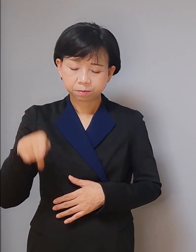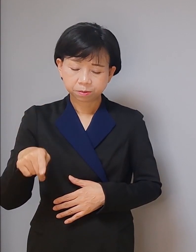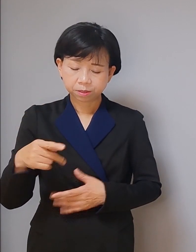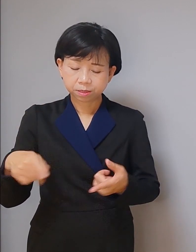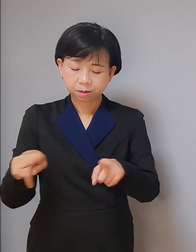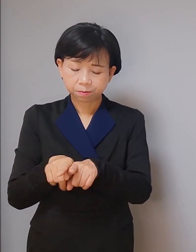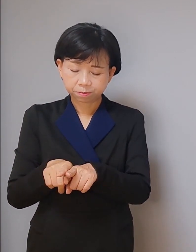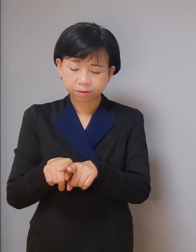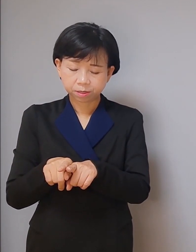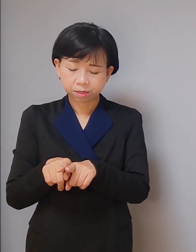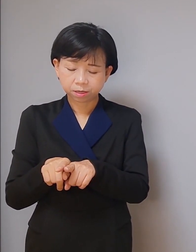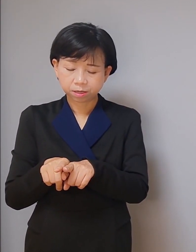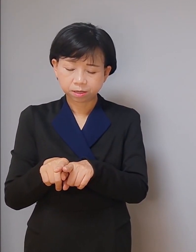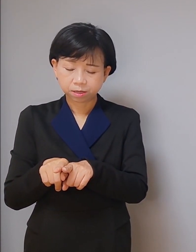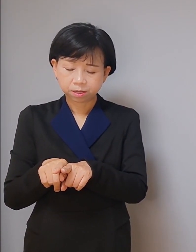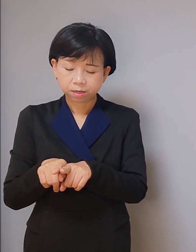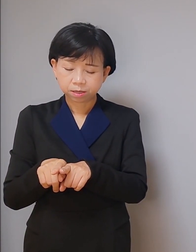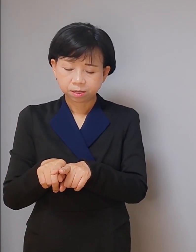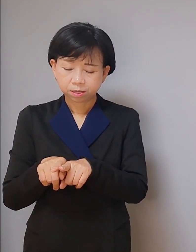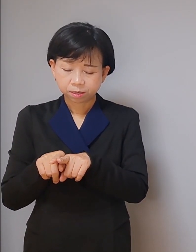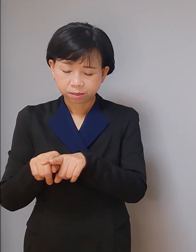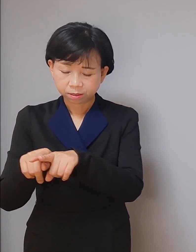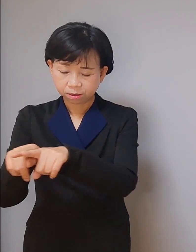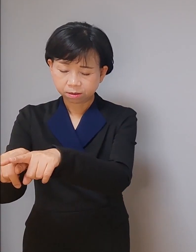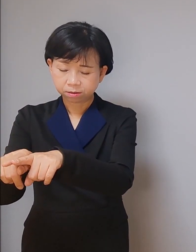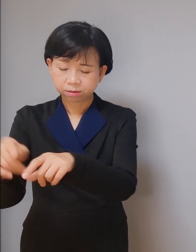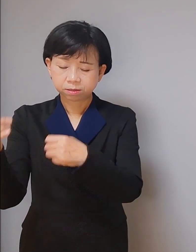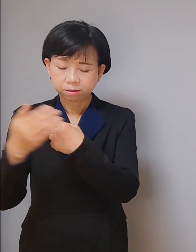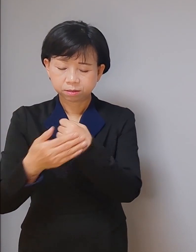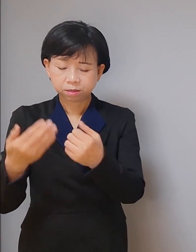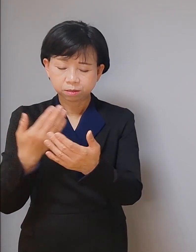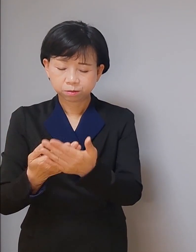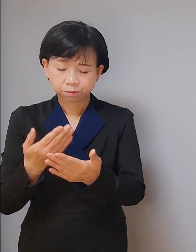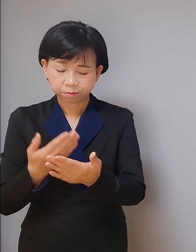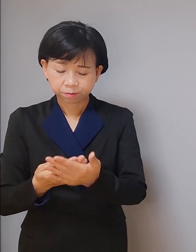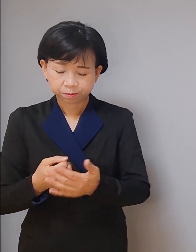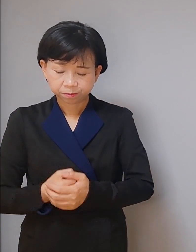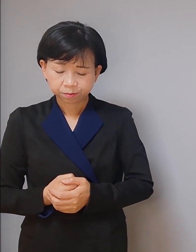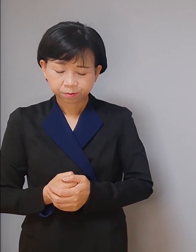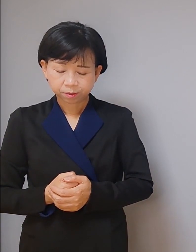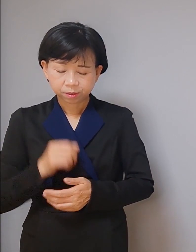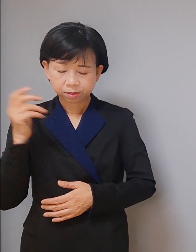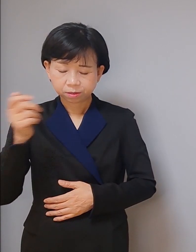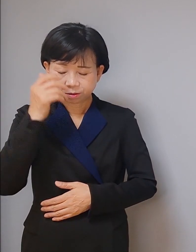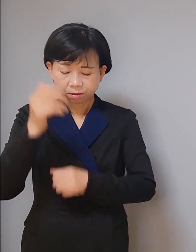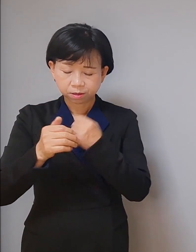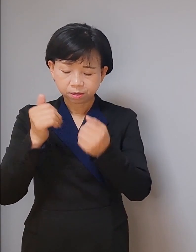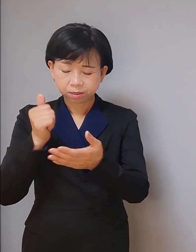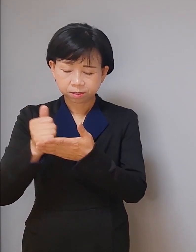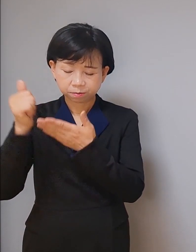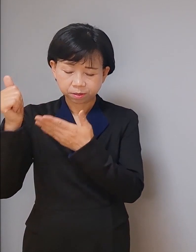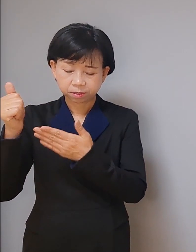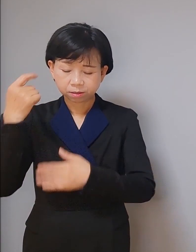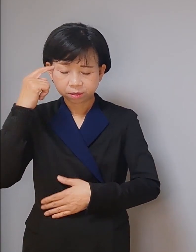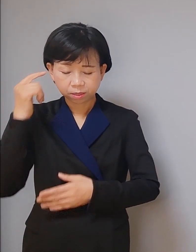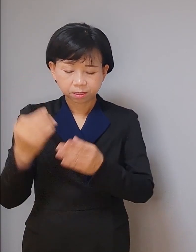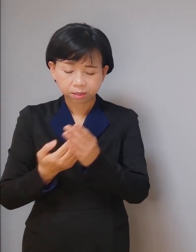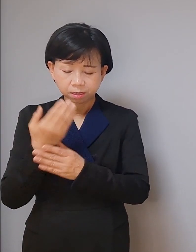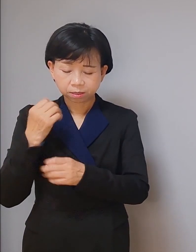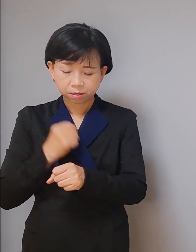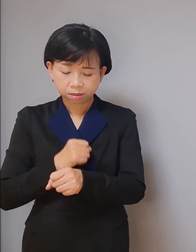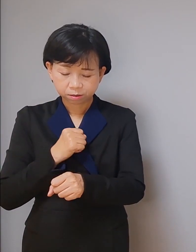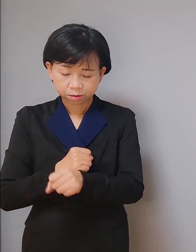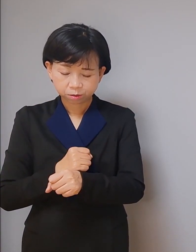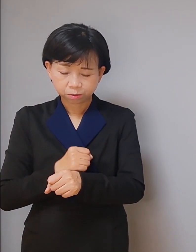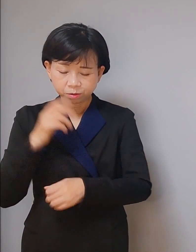VIP들이 함께 그 길을 떠날 수 있도록 은혜를 베풀어 주시옵소서. 성령 하나님께서 생각나게